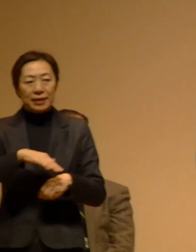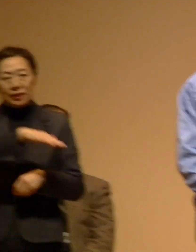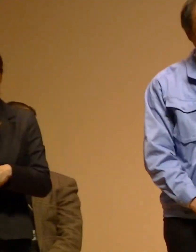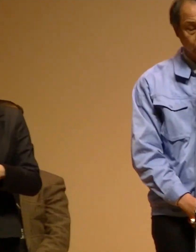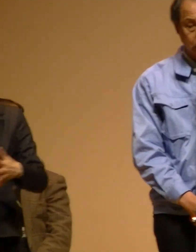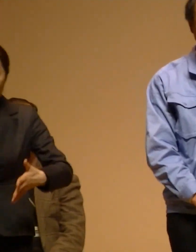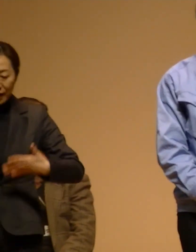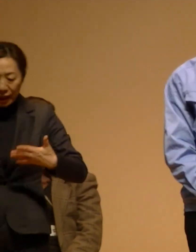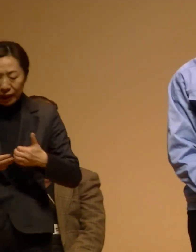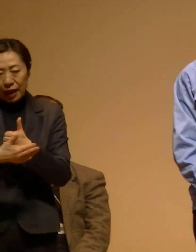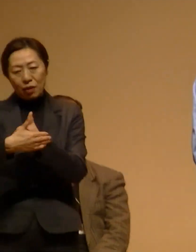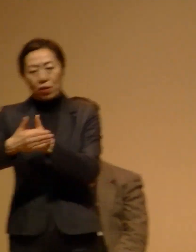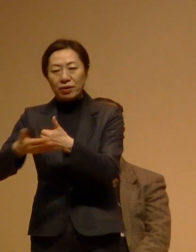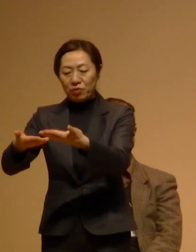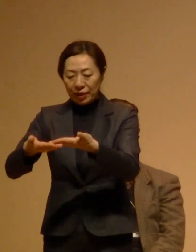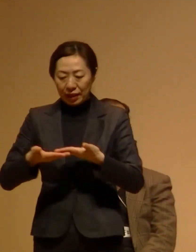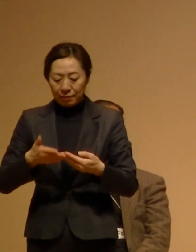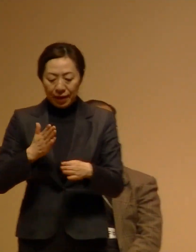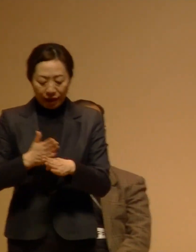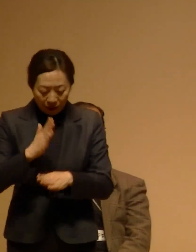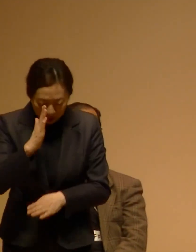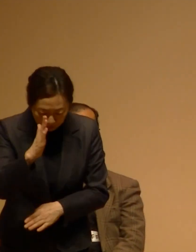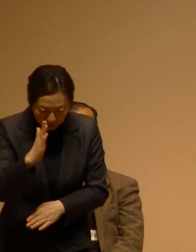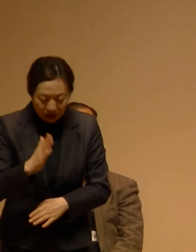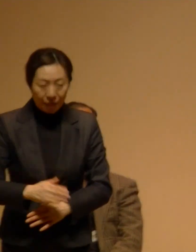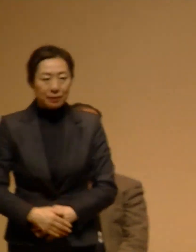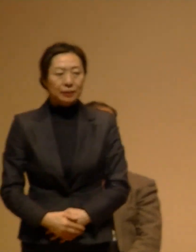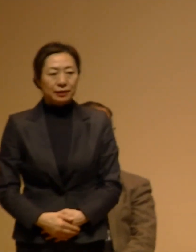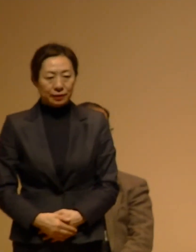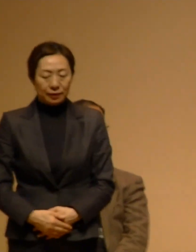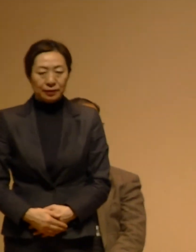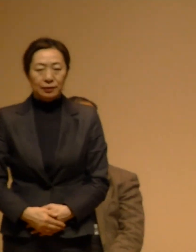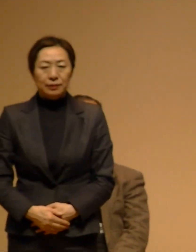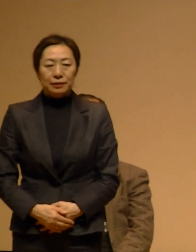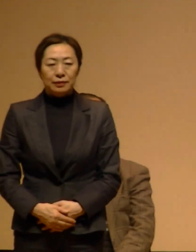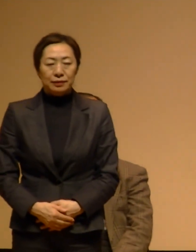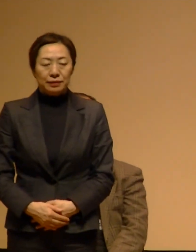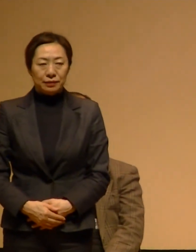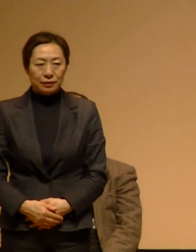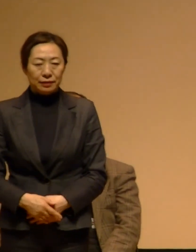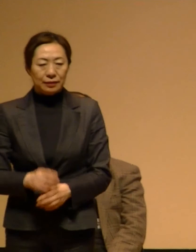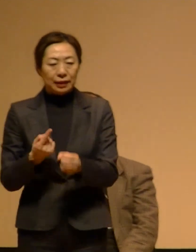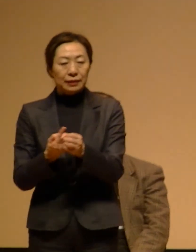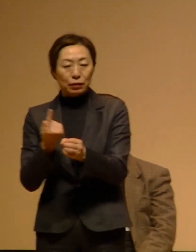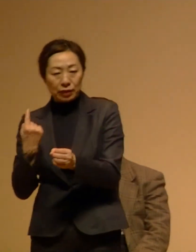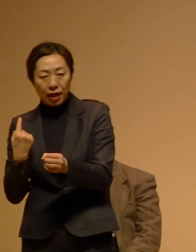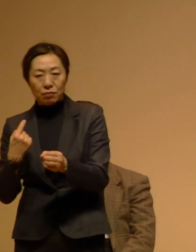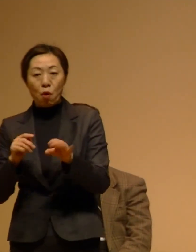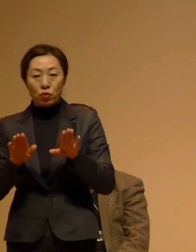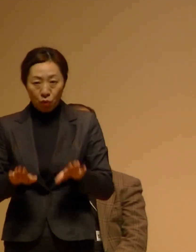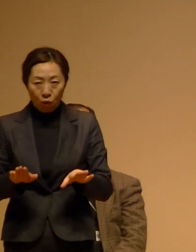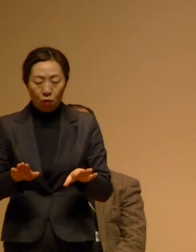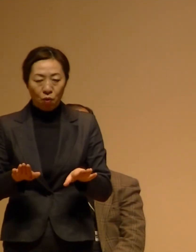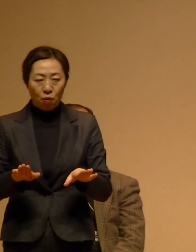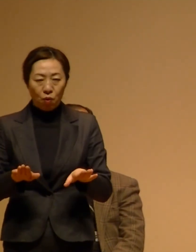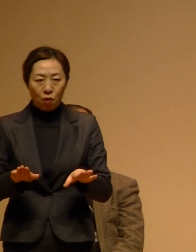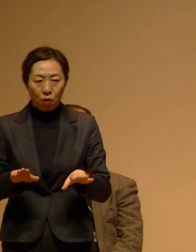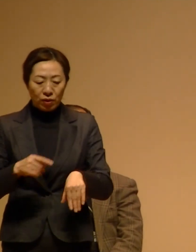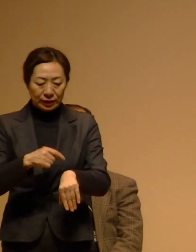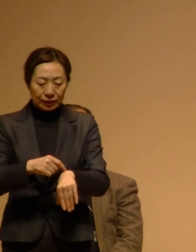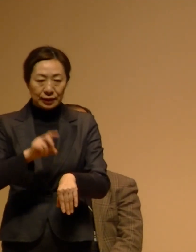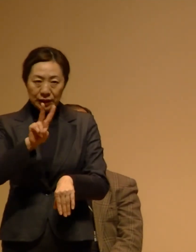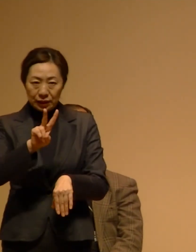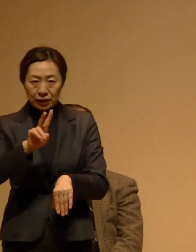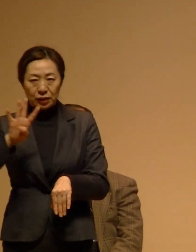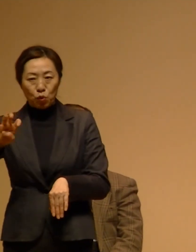ご援助いただきましたことは本音申し上げます。 昨年の今日2時